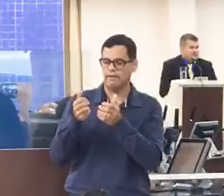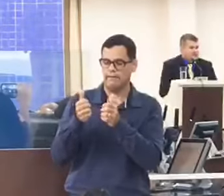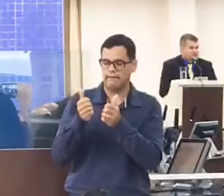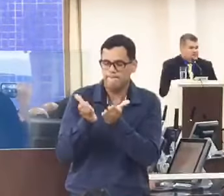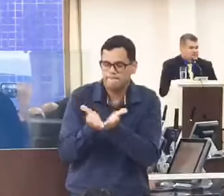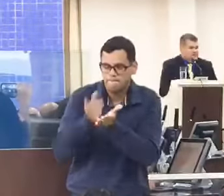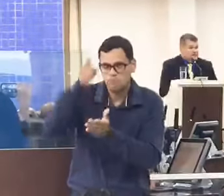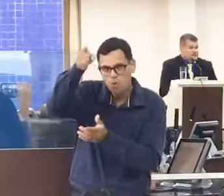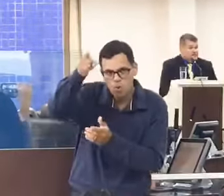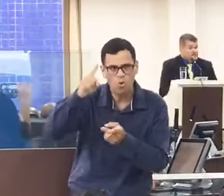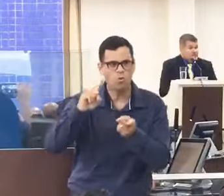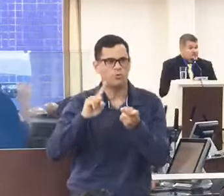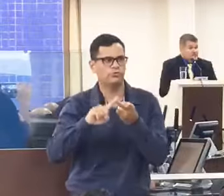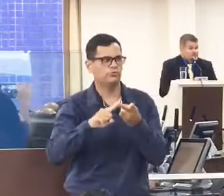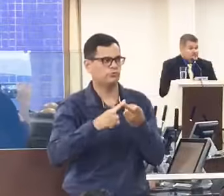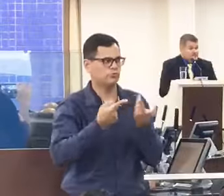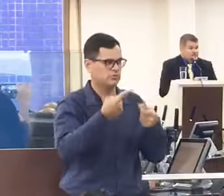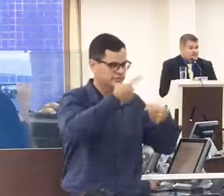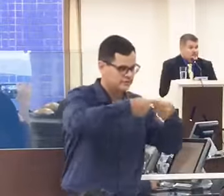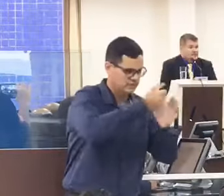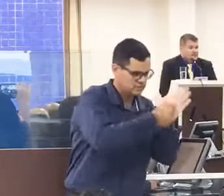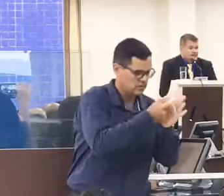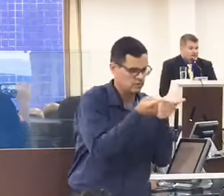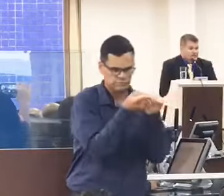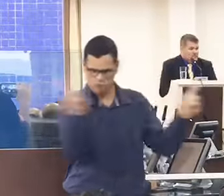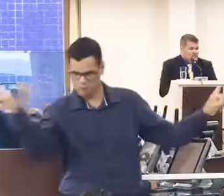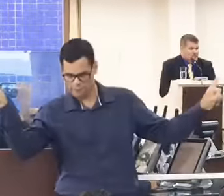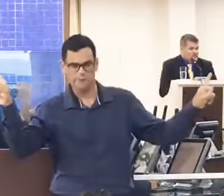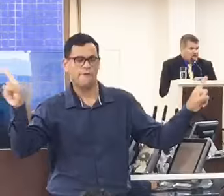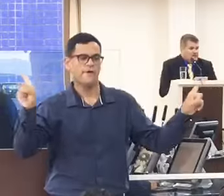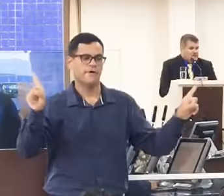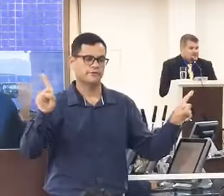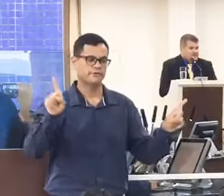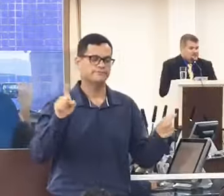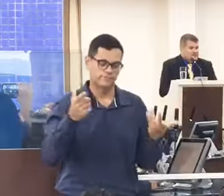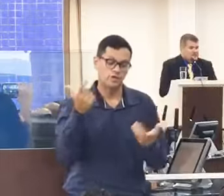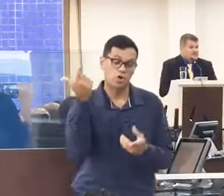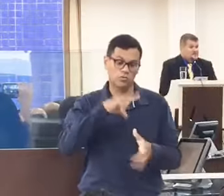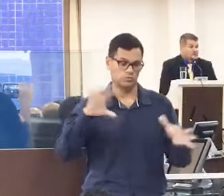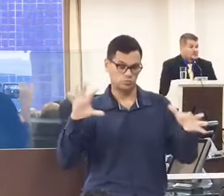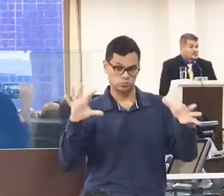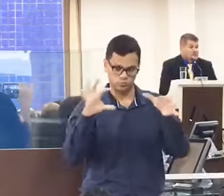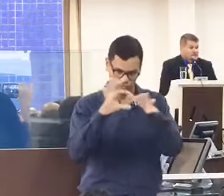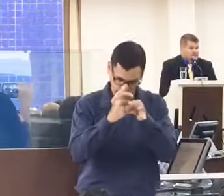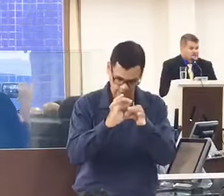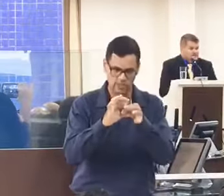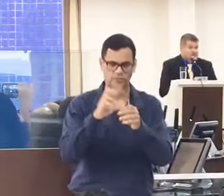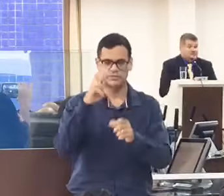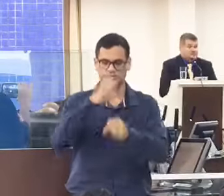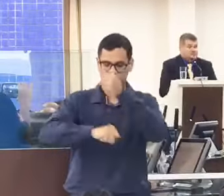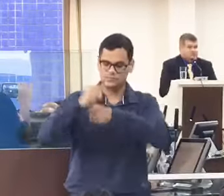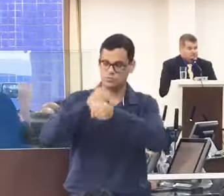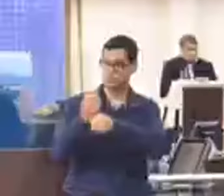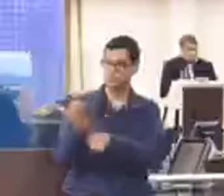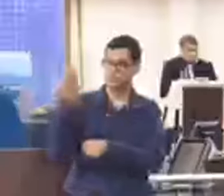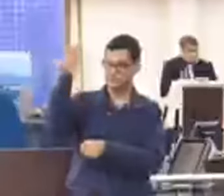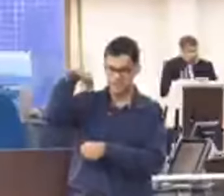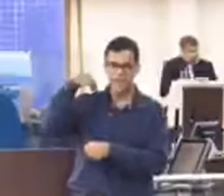município e as coisas não acontecendo. Pagaram o alvará de localização de mais de 5 anos atrás, 25